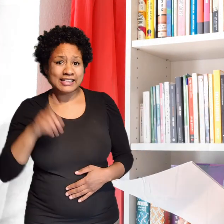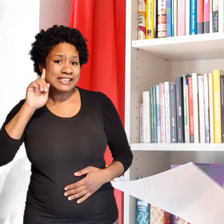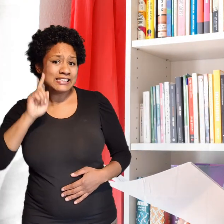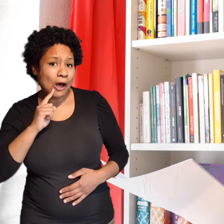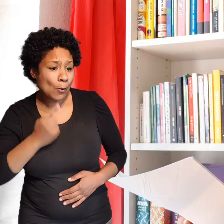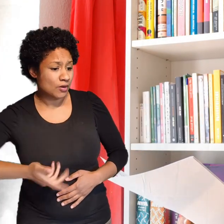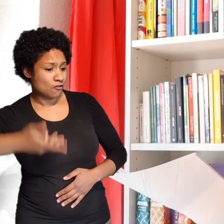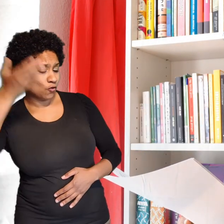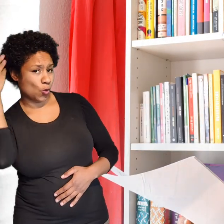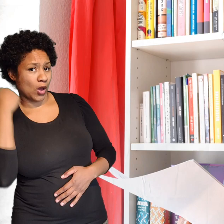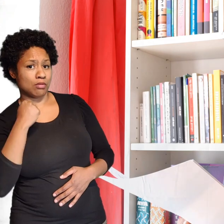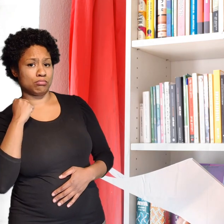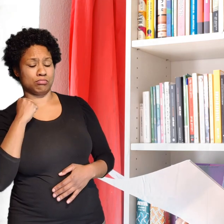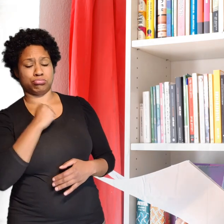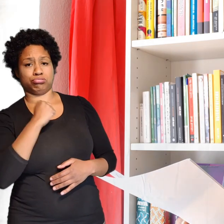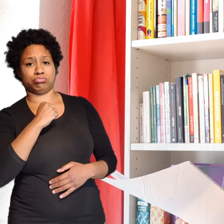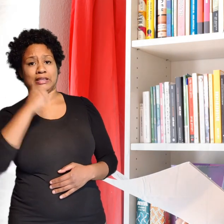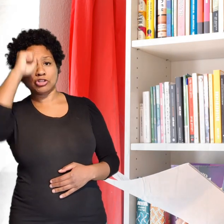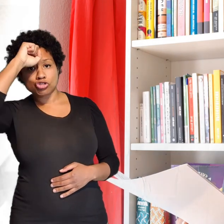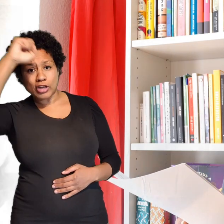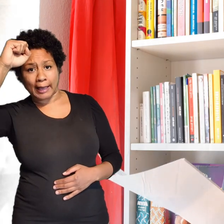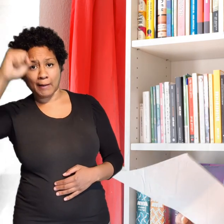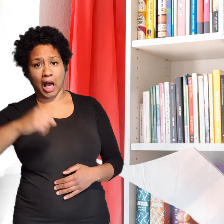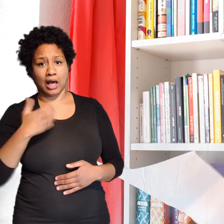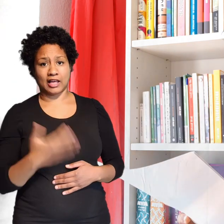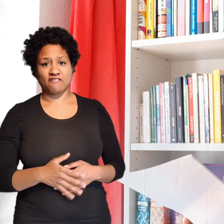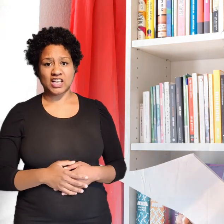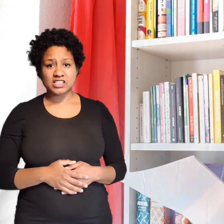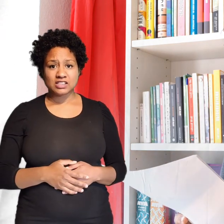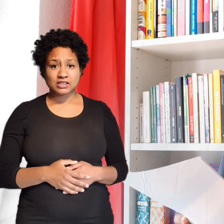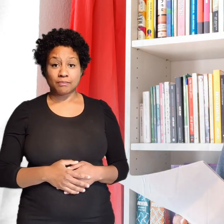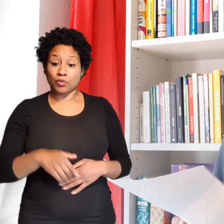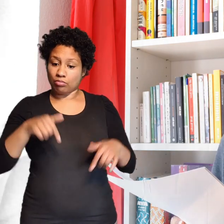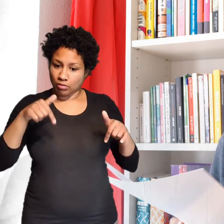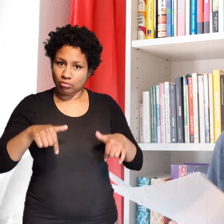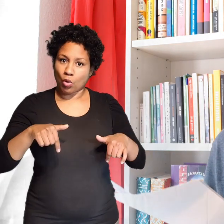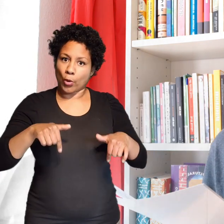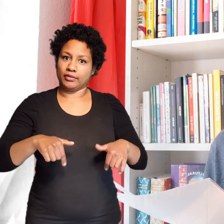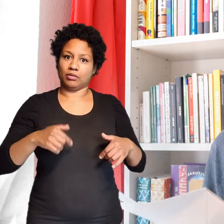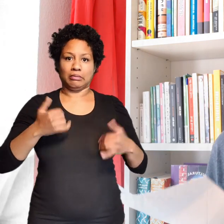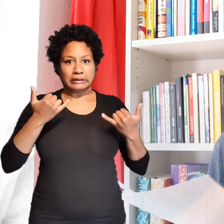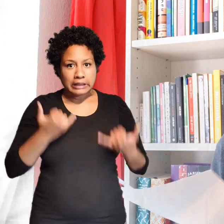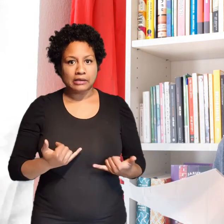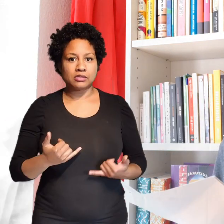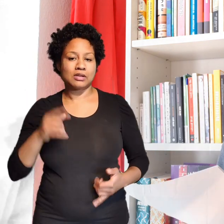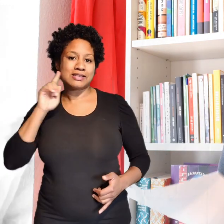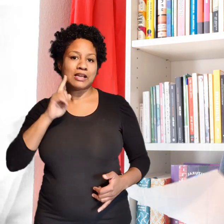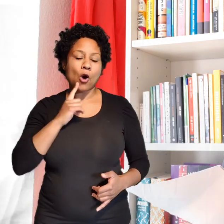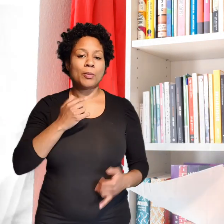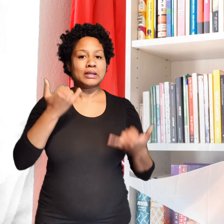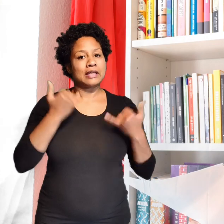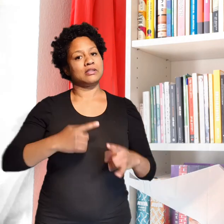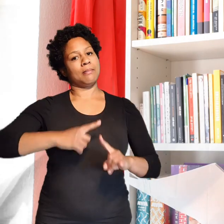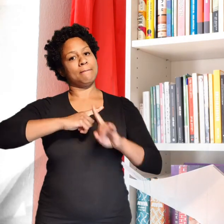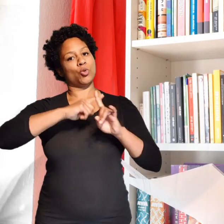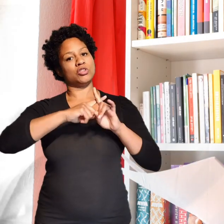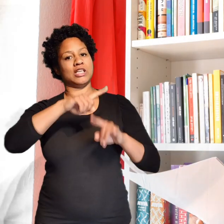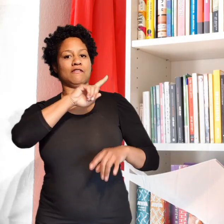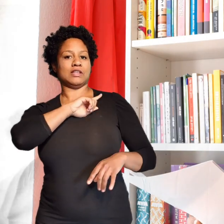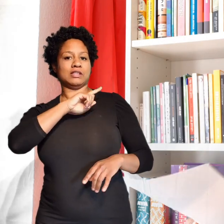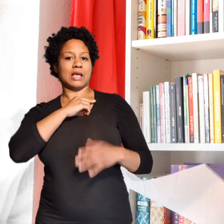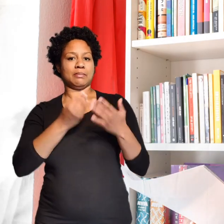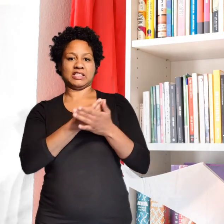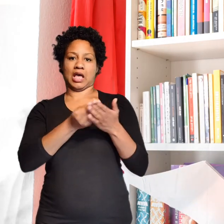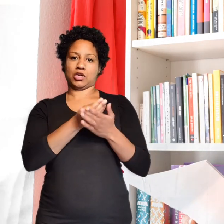der Vergangenheit stigmatisierend war. Taub ist jetzt eine positive Selbstbezeichnung, die